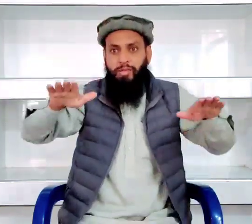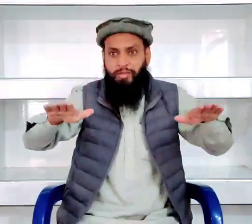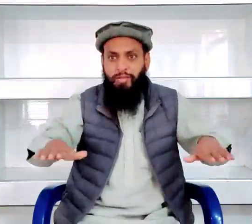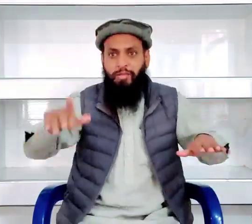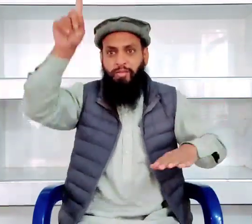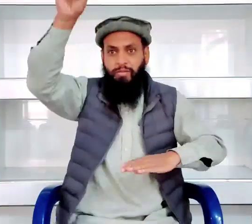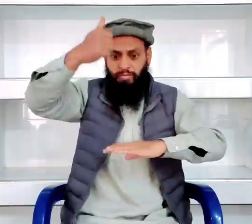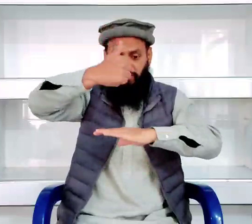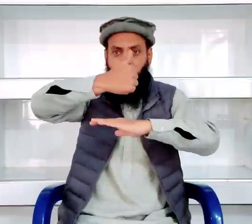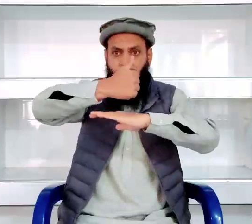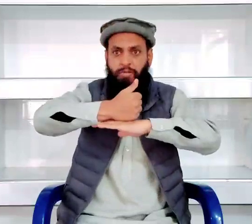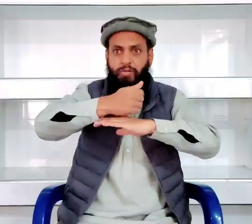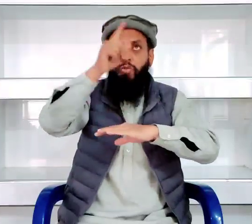اس آیہ مبارکہ کے اندر